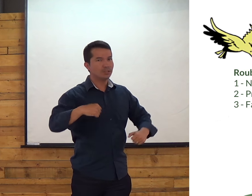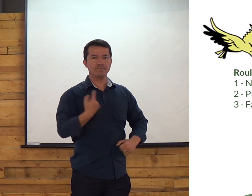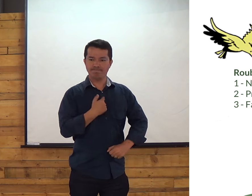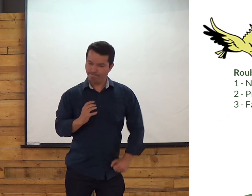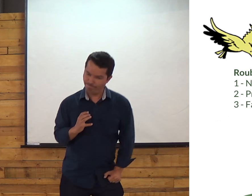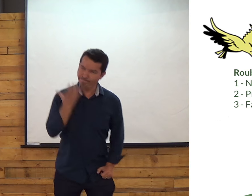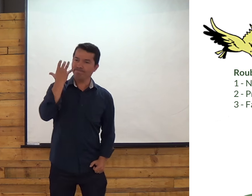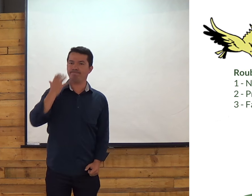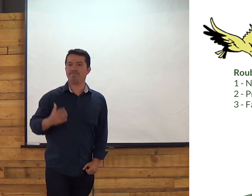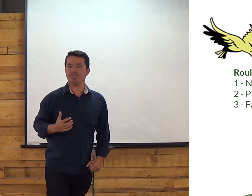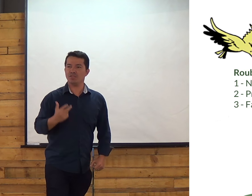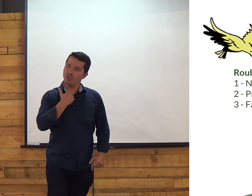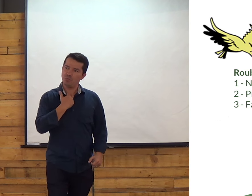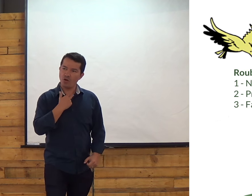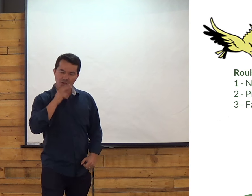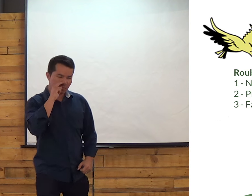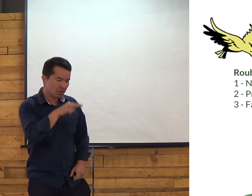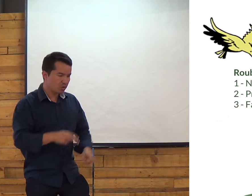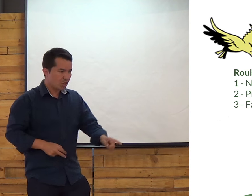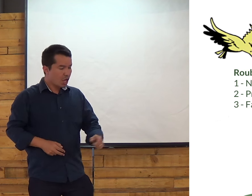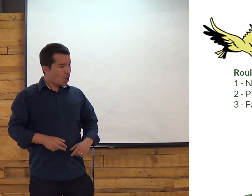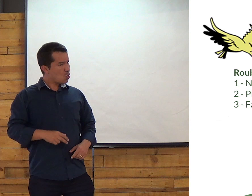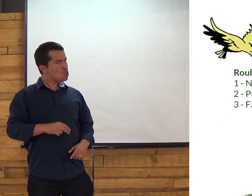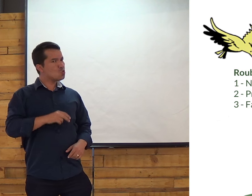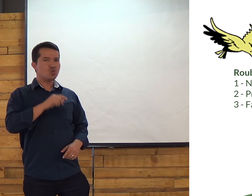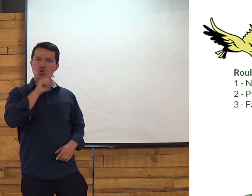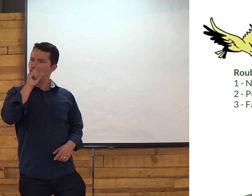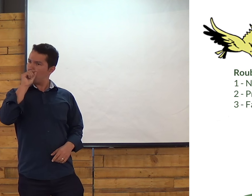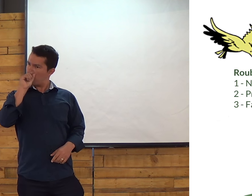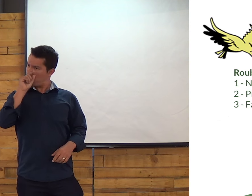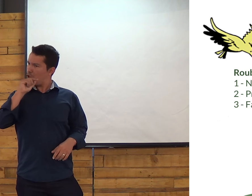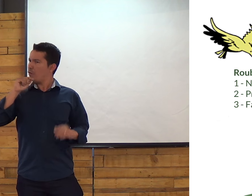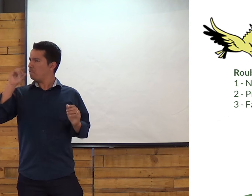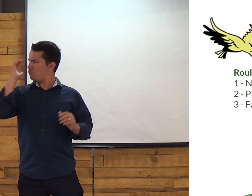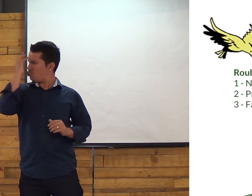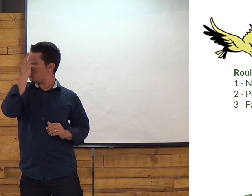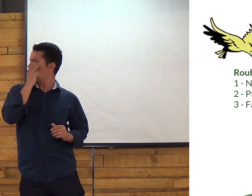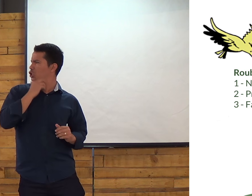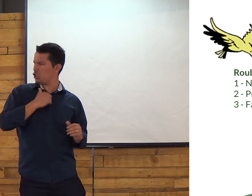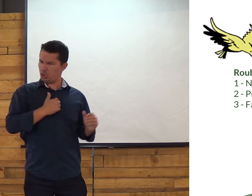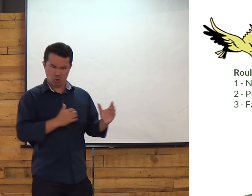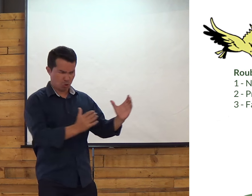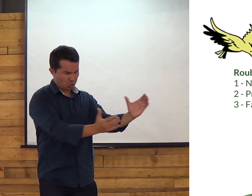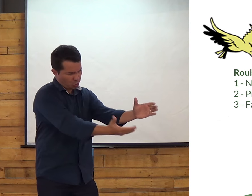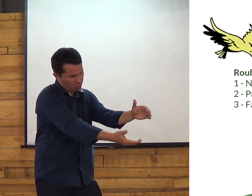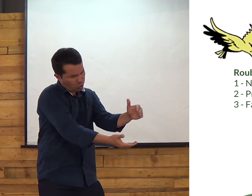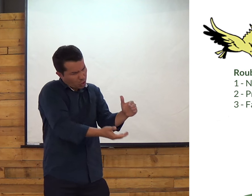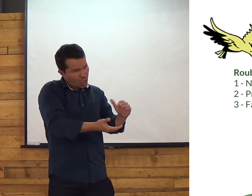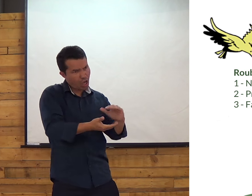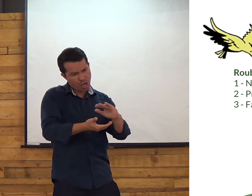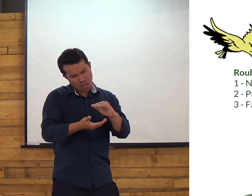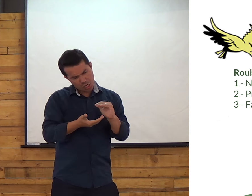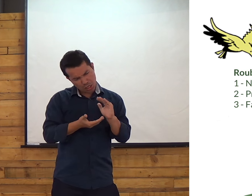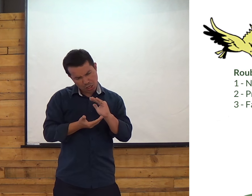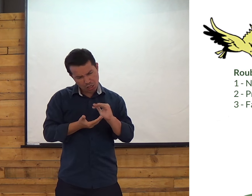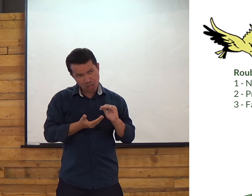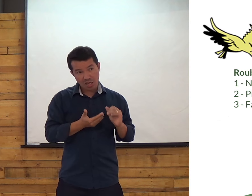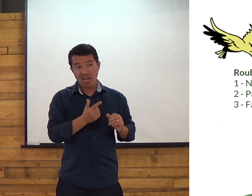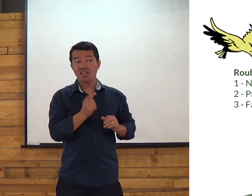você simplesmente resiste a ele. Você não pode ver e falar: ai, que pássaro bonito, vem aqui, vou